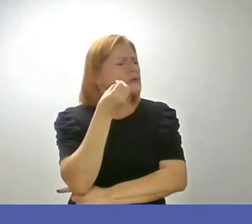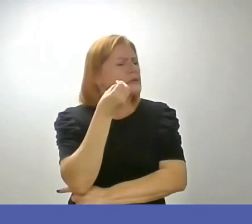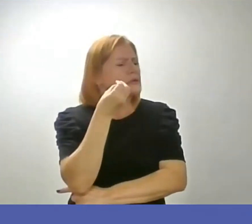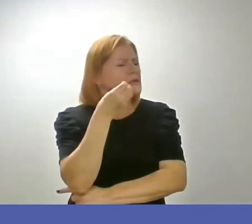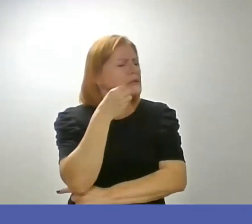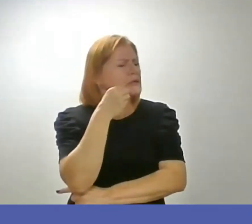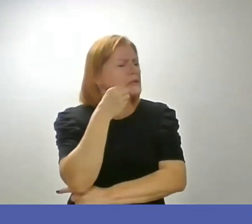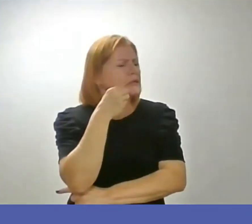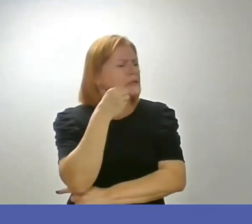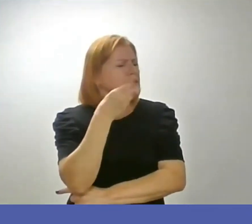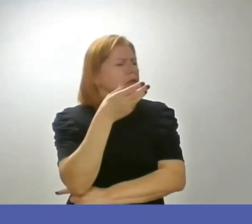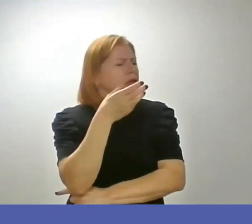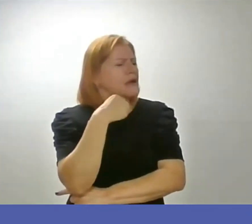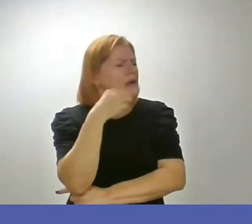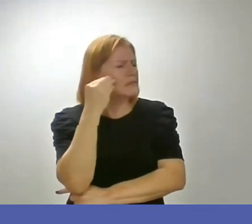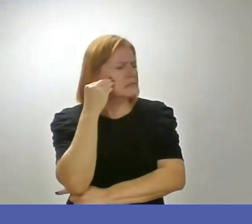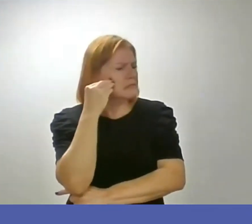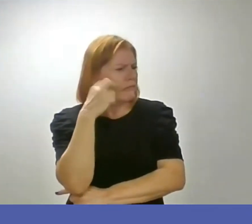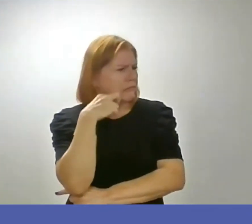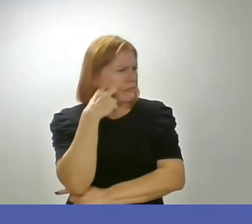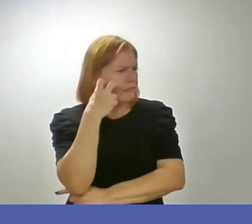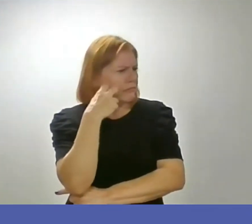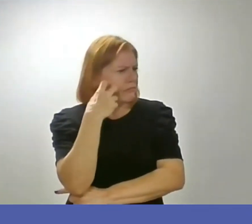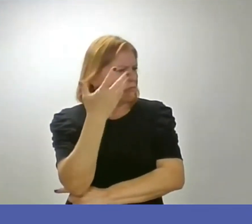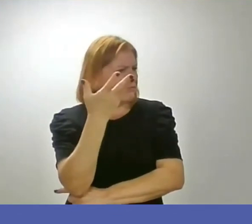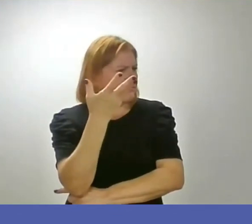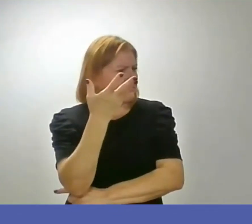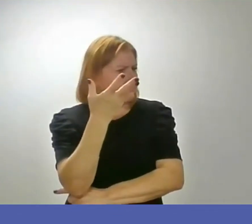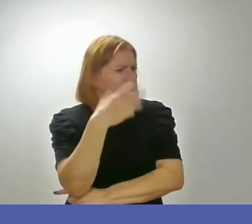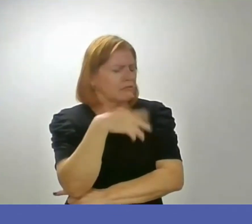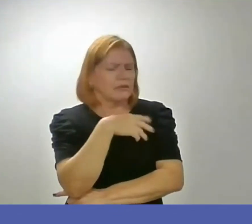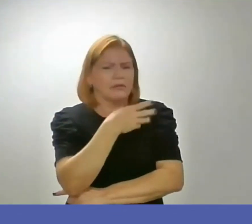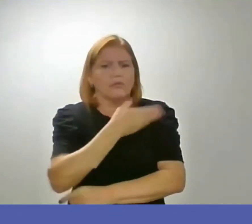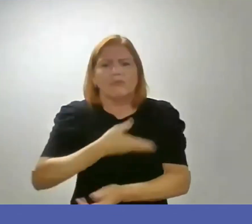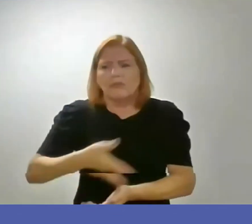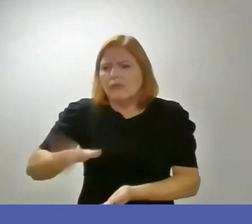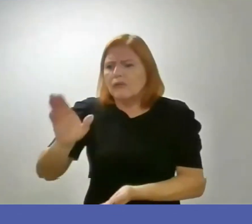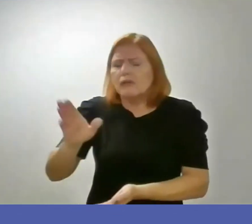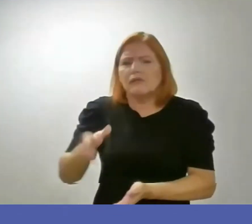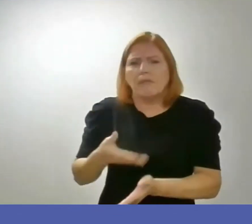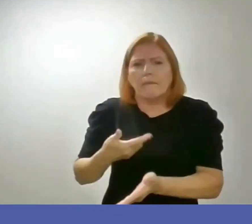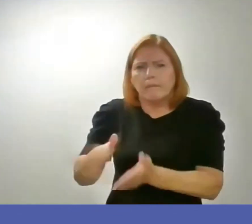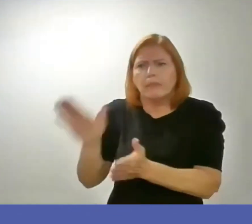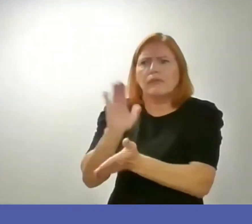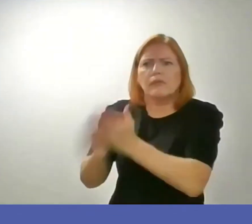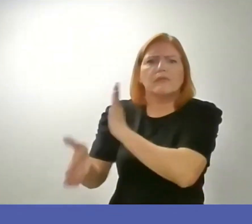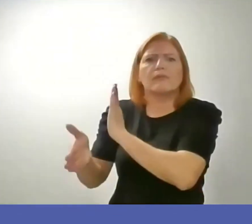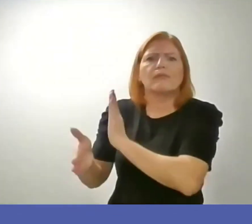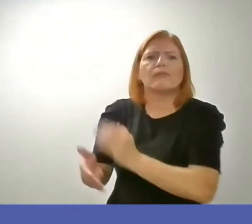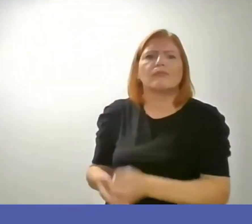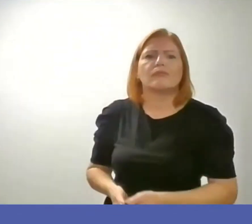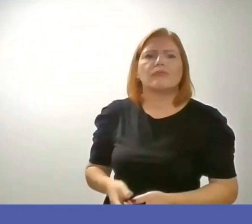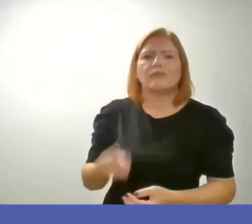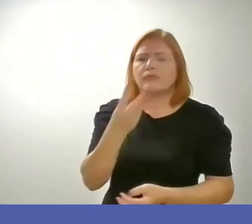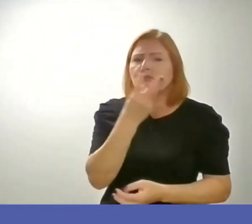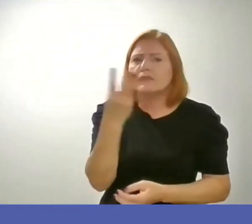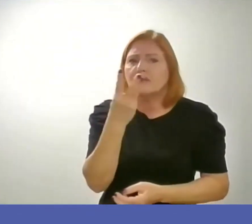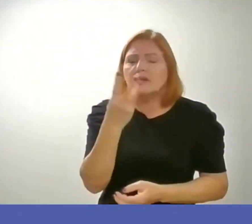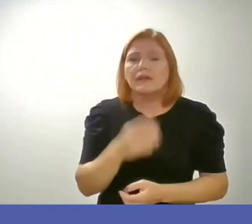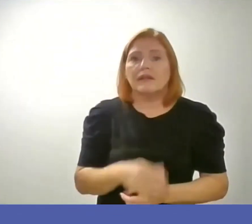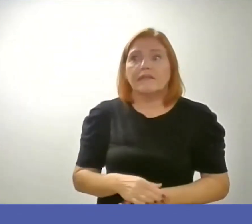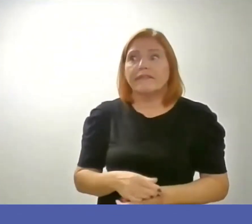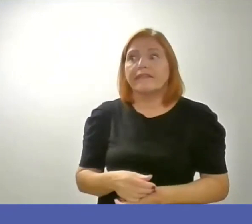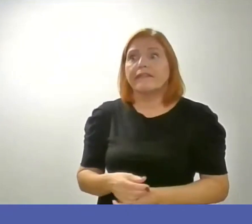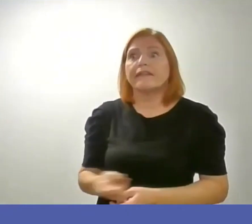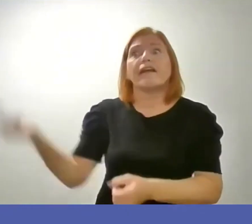isso? Foi expulso 3 vezes, ele quer voltar lá, e ele fala com alegria, vamos voltar lá, vamos